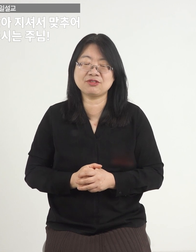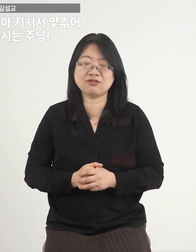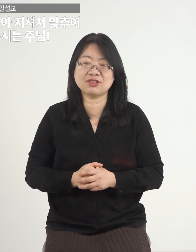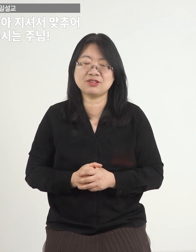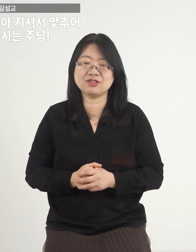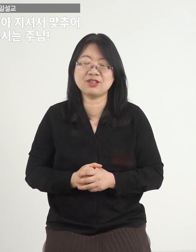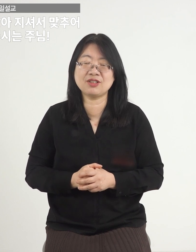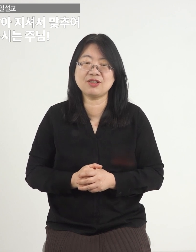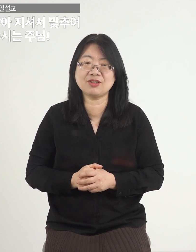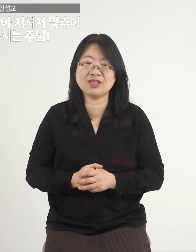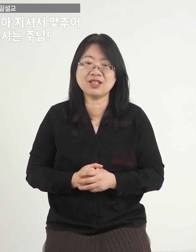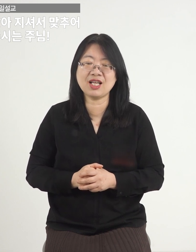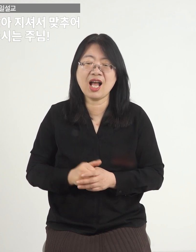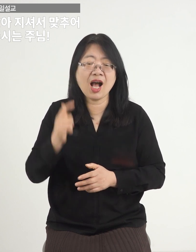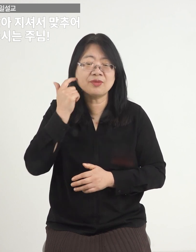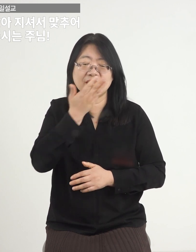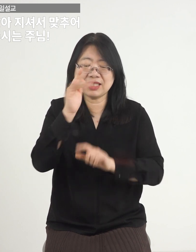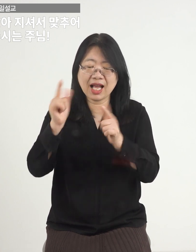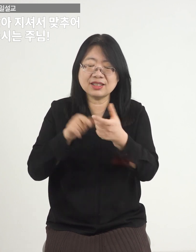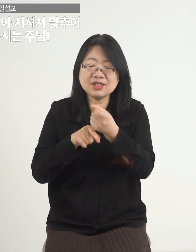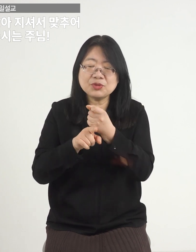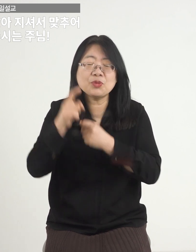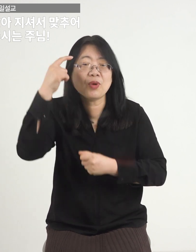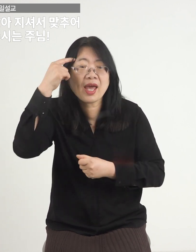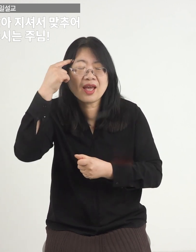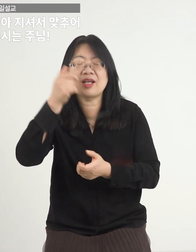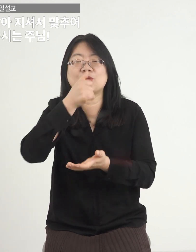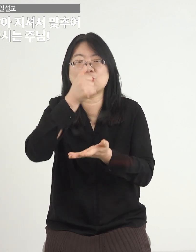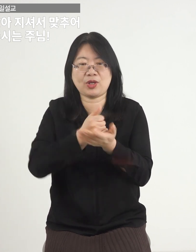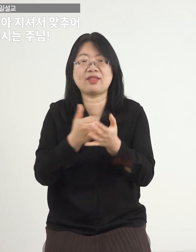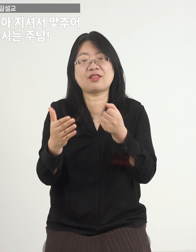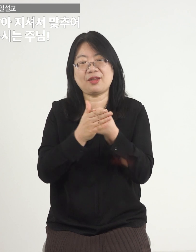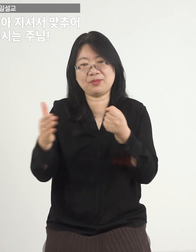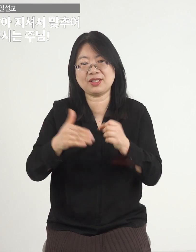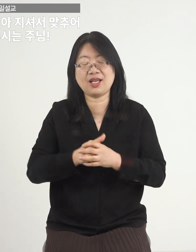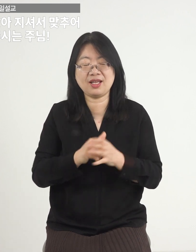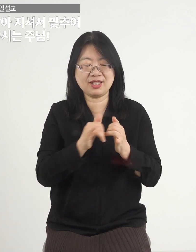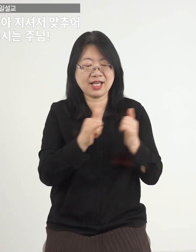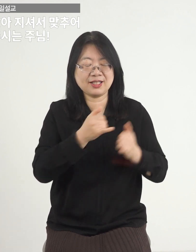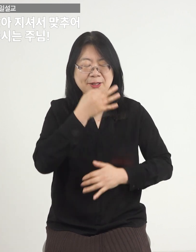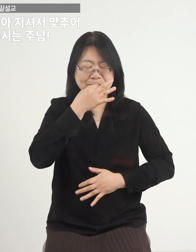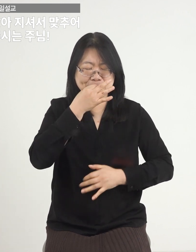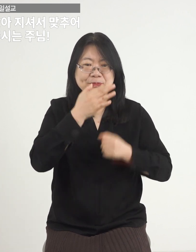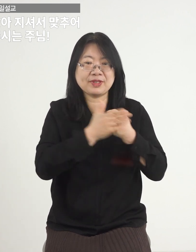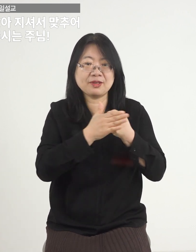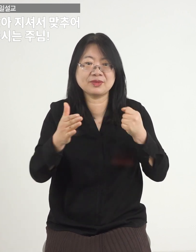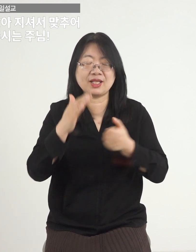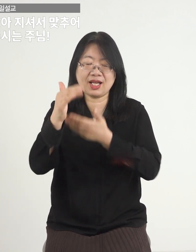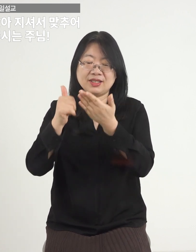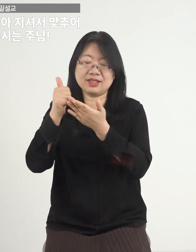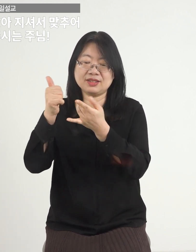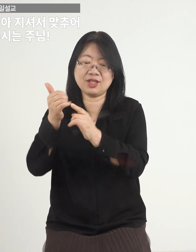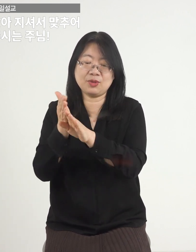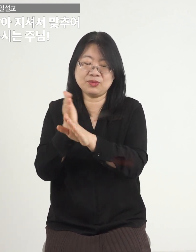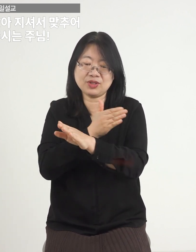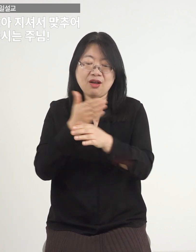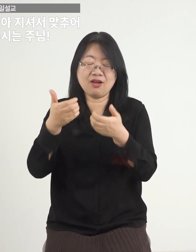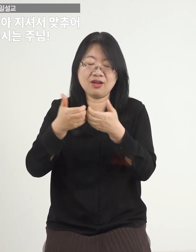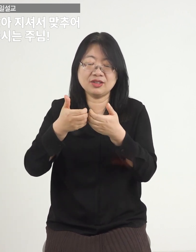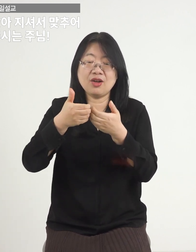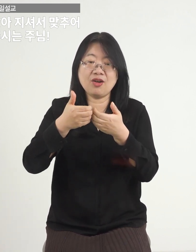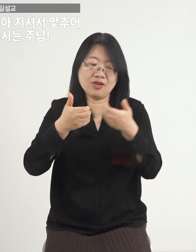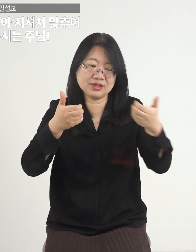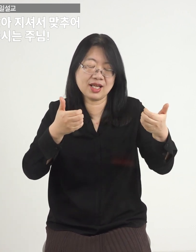핵심에는 무슨 문제가 개입되어 있다고요? 죄, 인간의 탐욕, 하나님께로부터 떠난